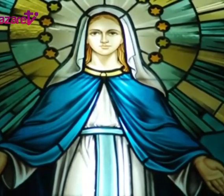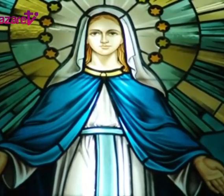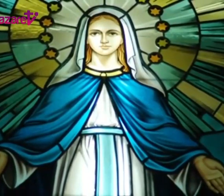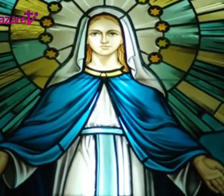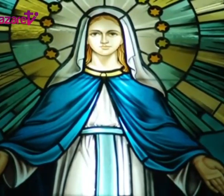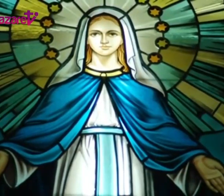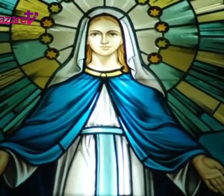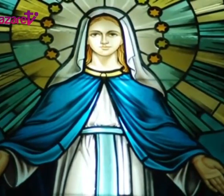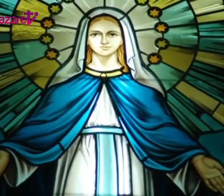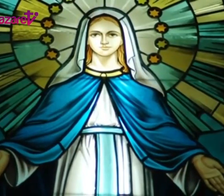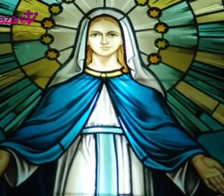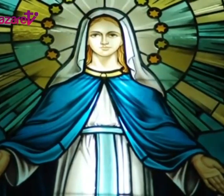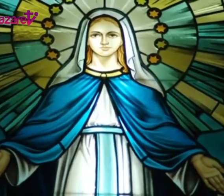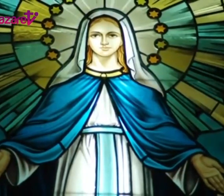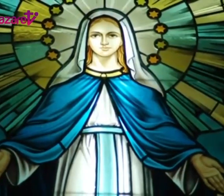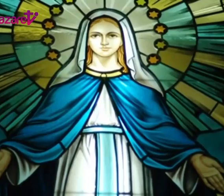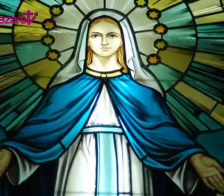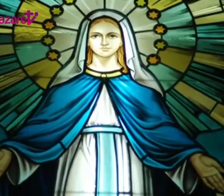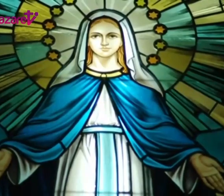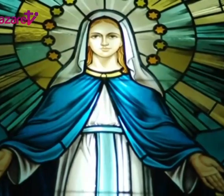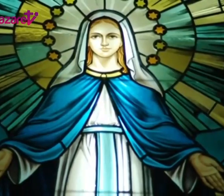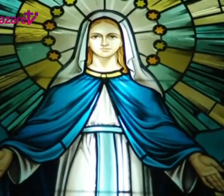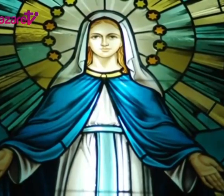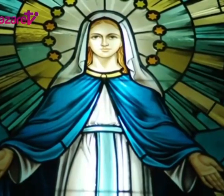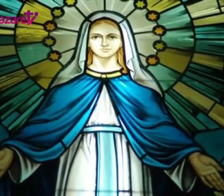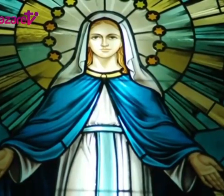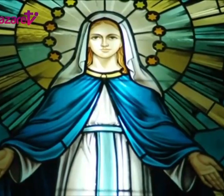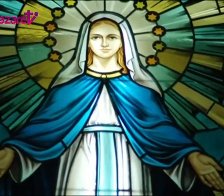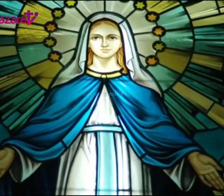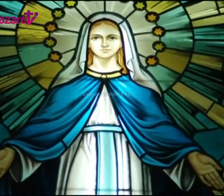del alma que en ti confía, María.